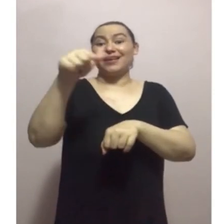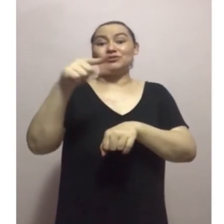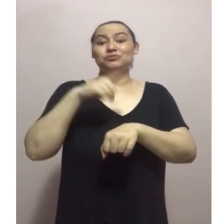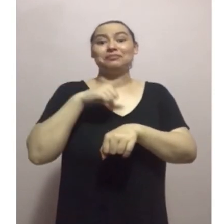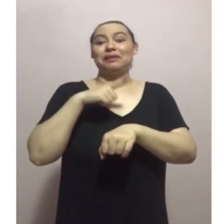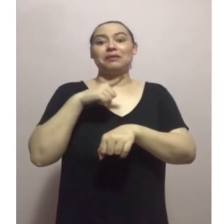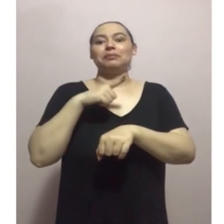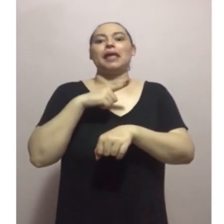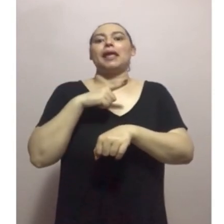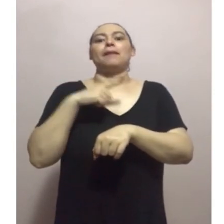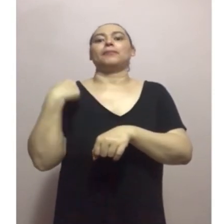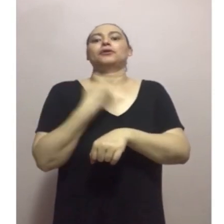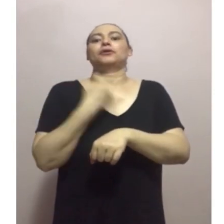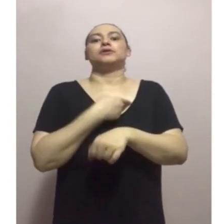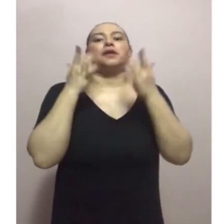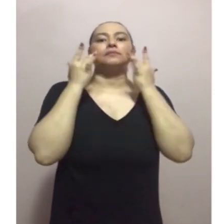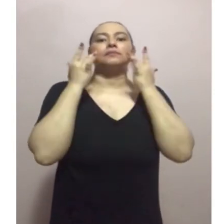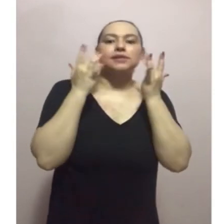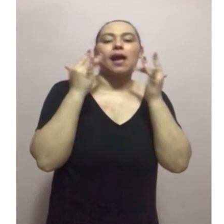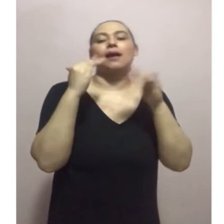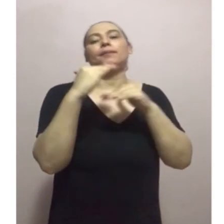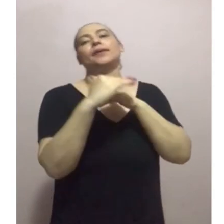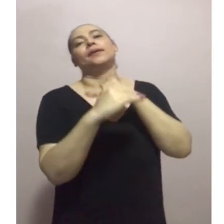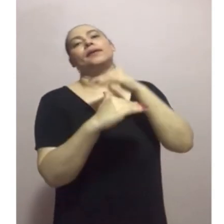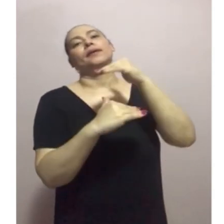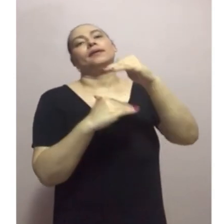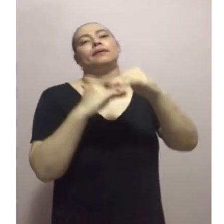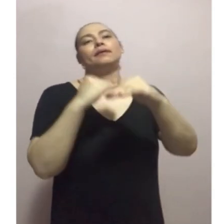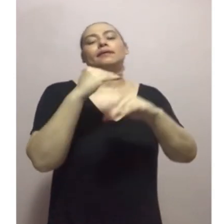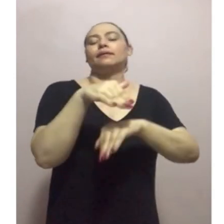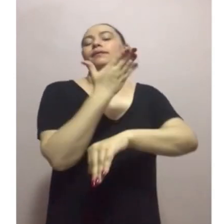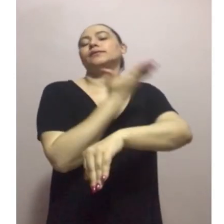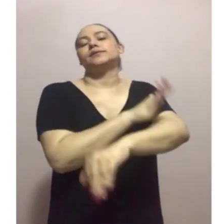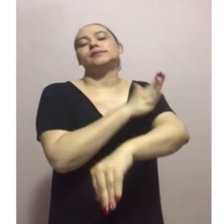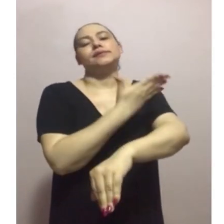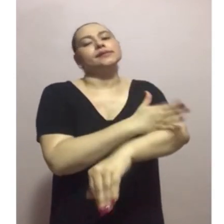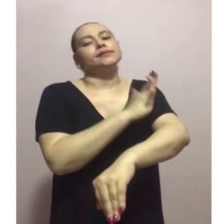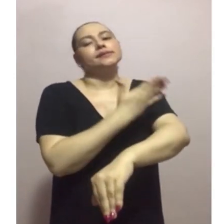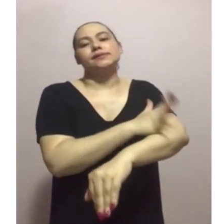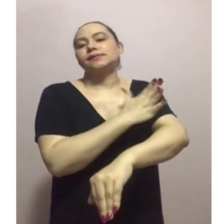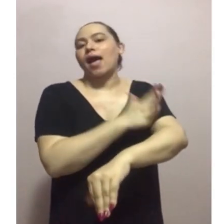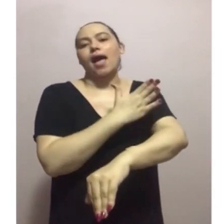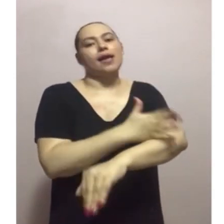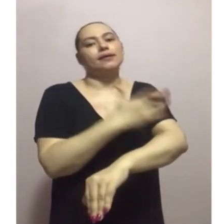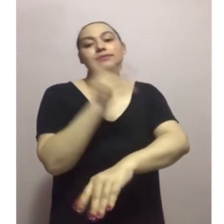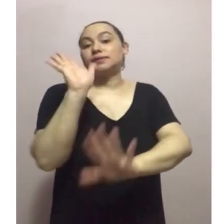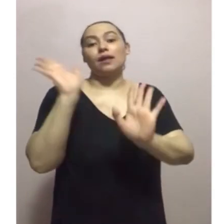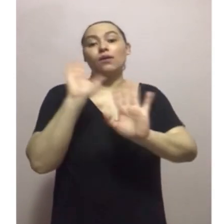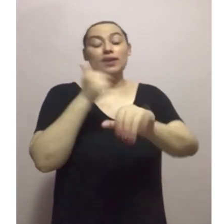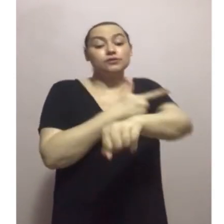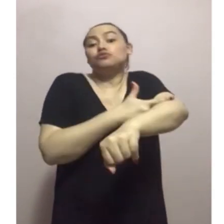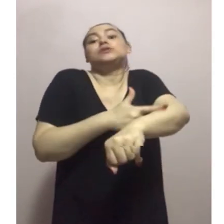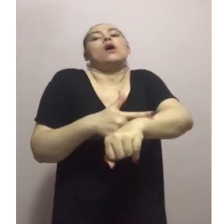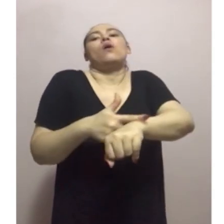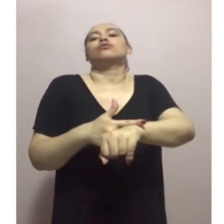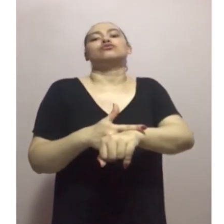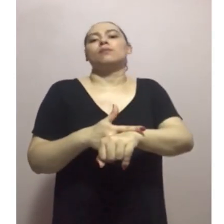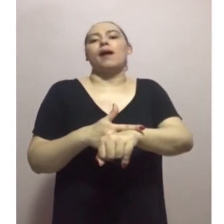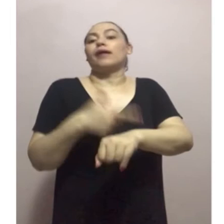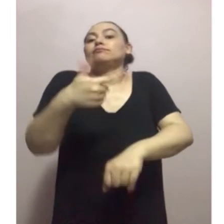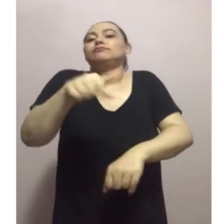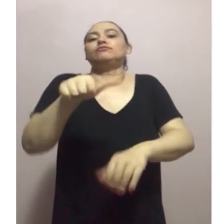que a gente tem do teatro, o processo, os ensaios e tal, eles não estão acostumados com isso,